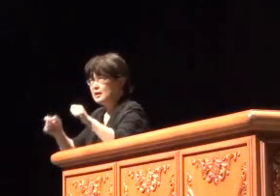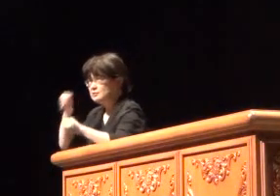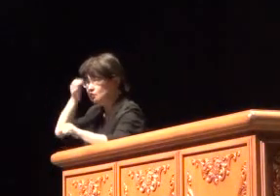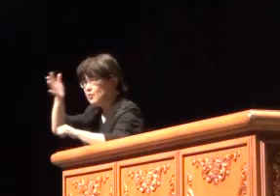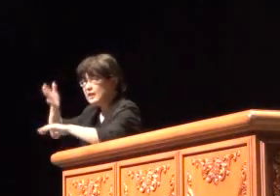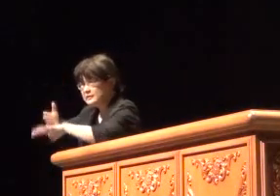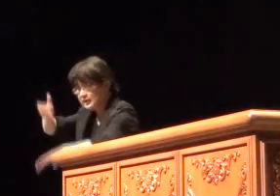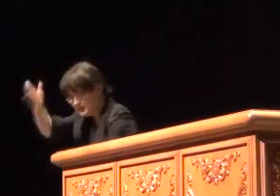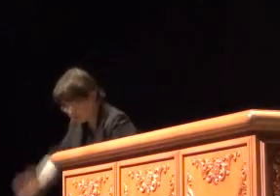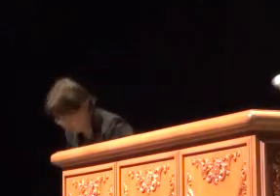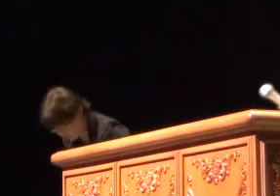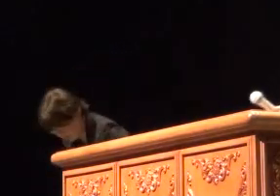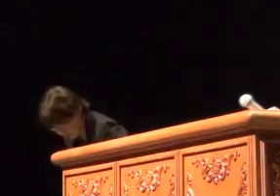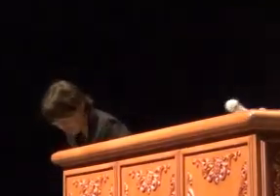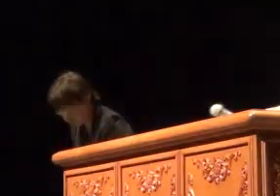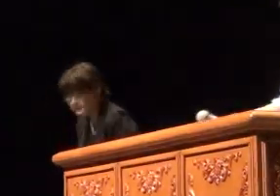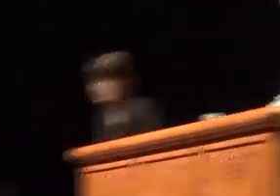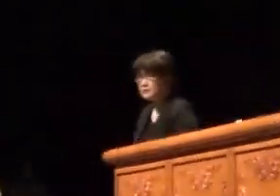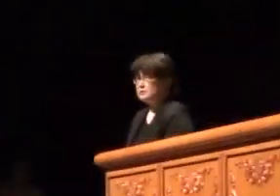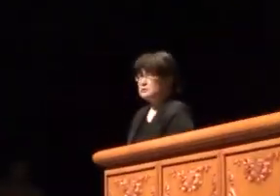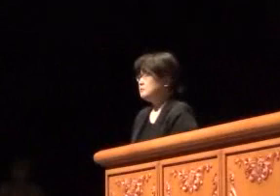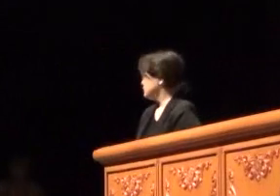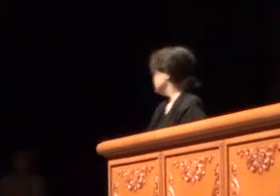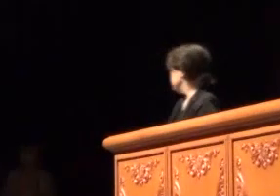がとうございます。